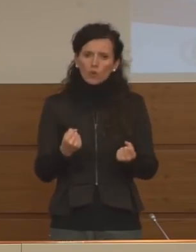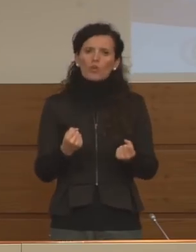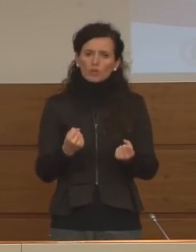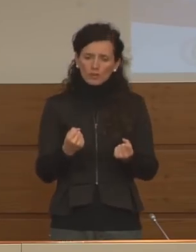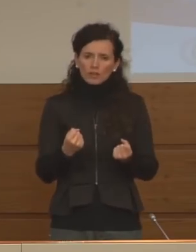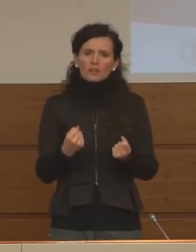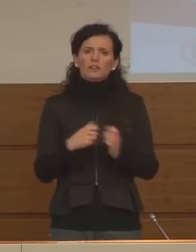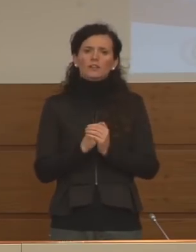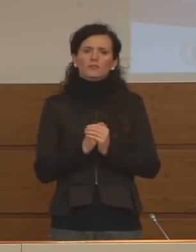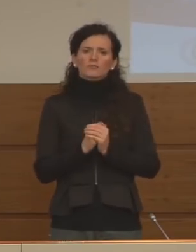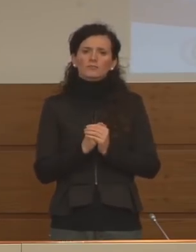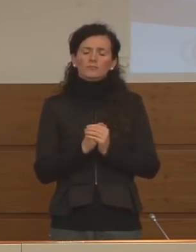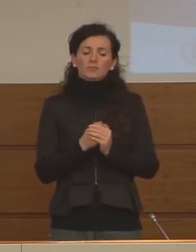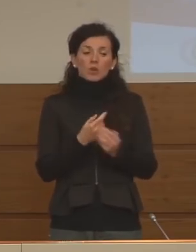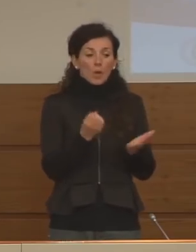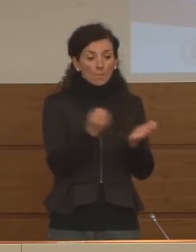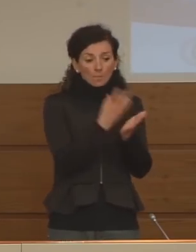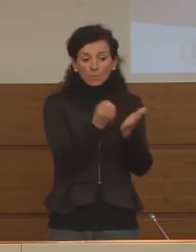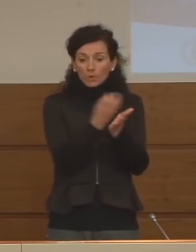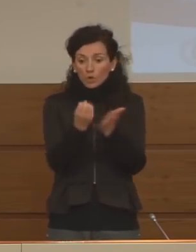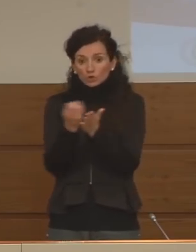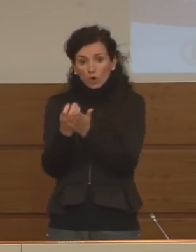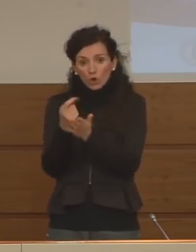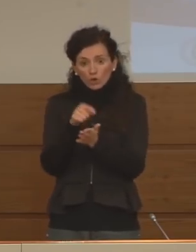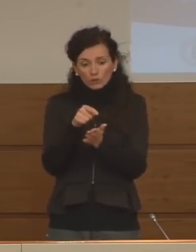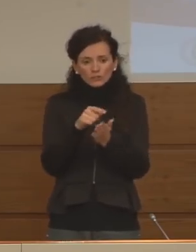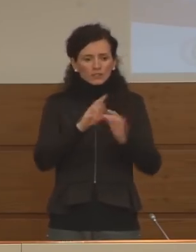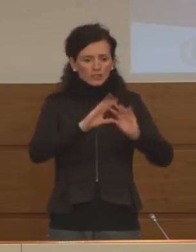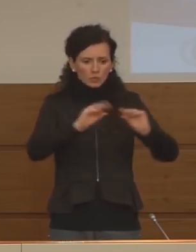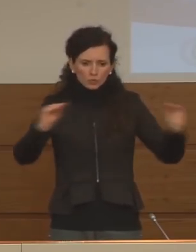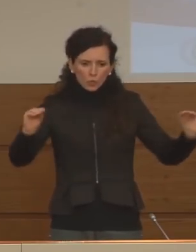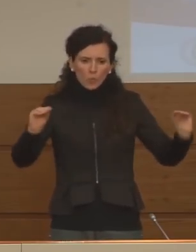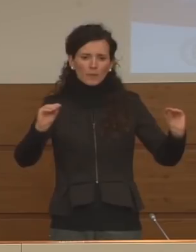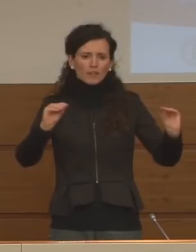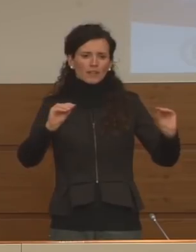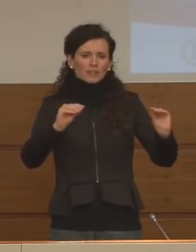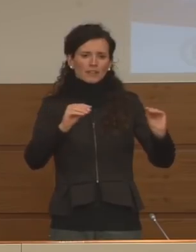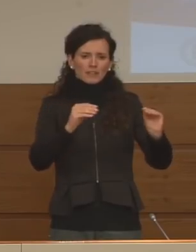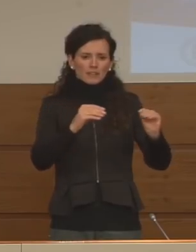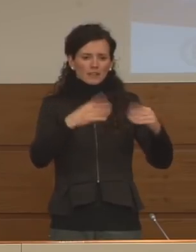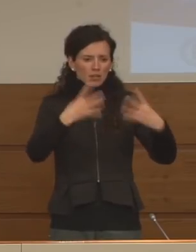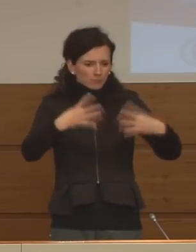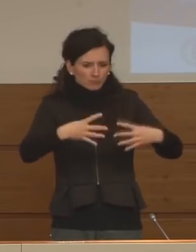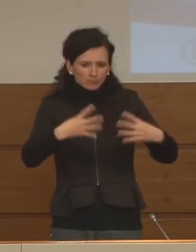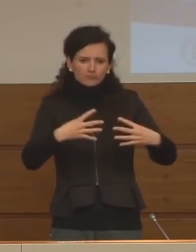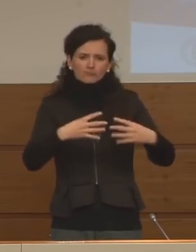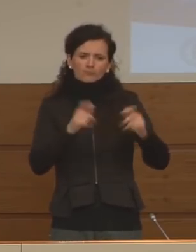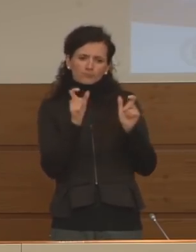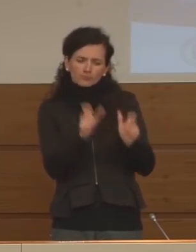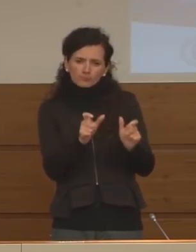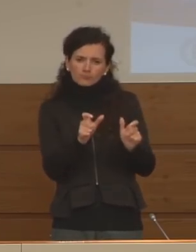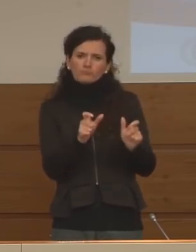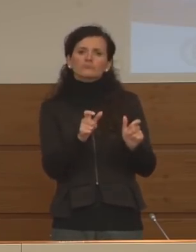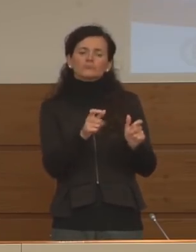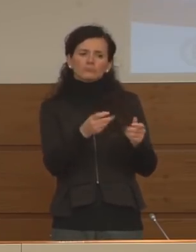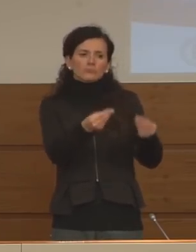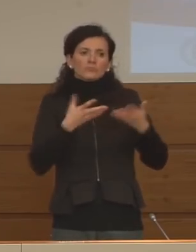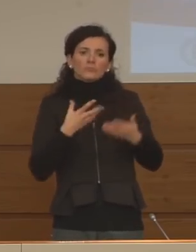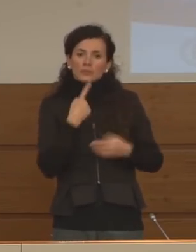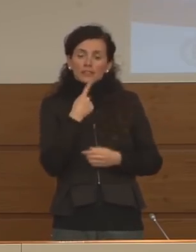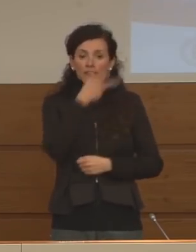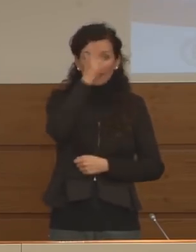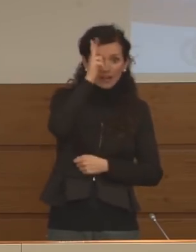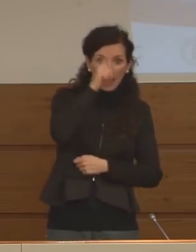ad acquisire prodotti apparecchiature e dispositivi dalla francia